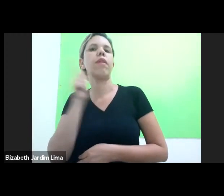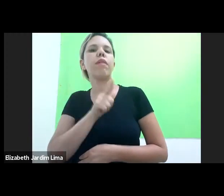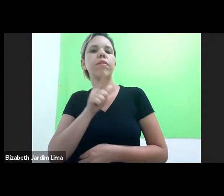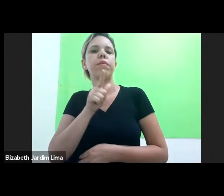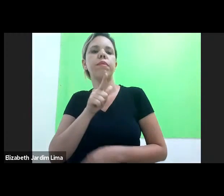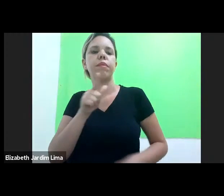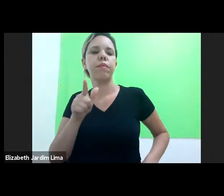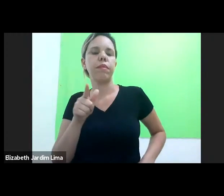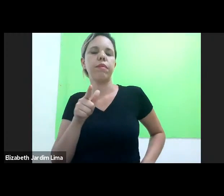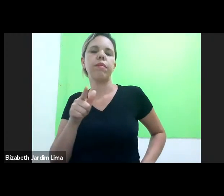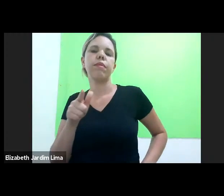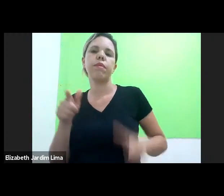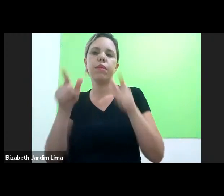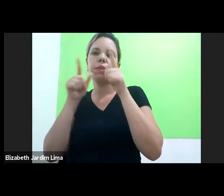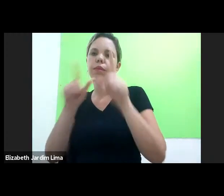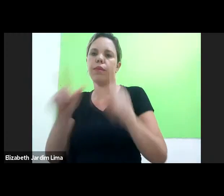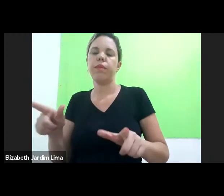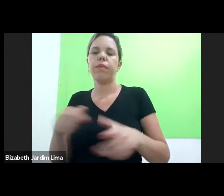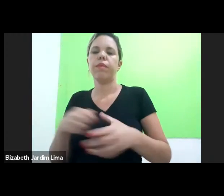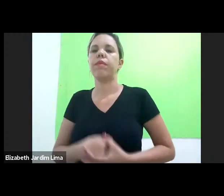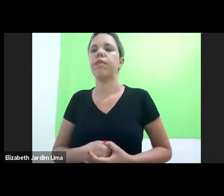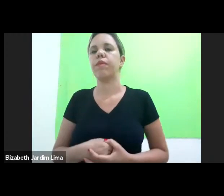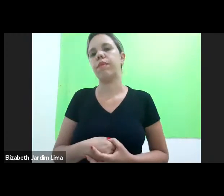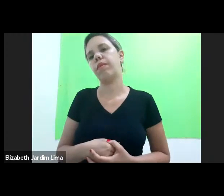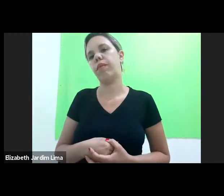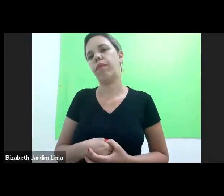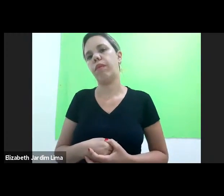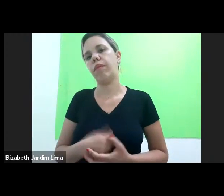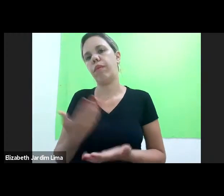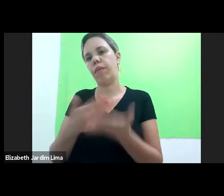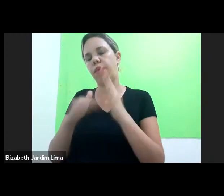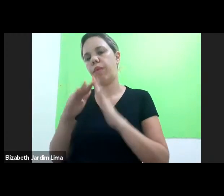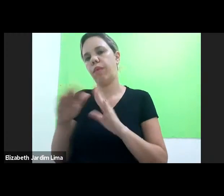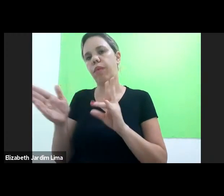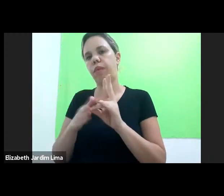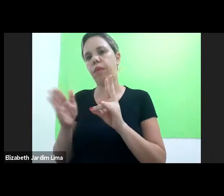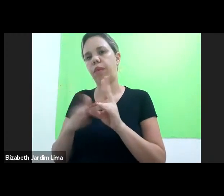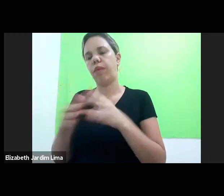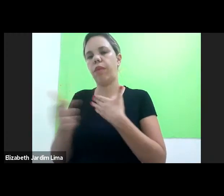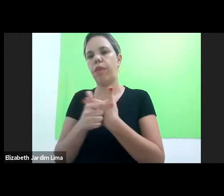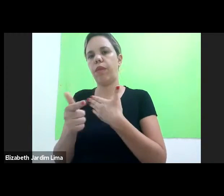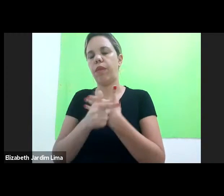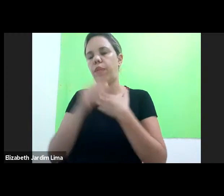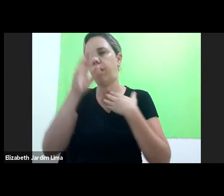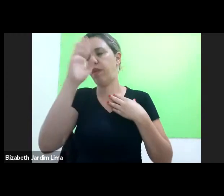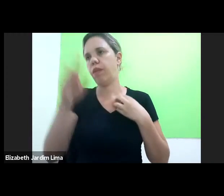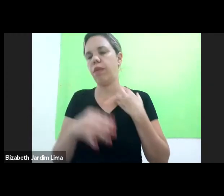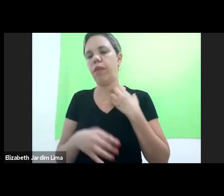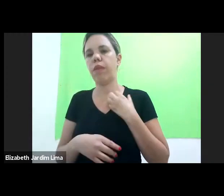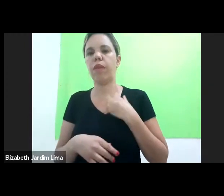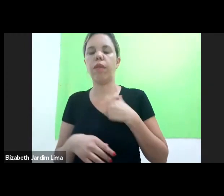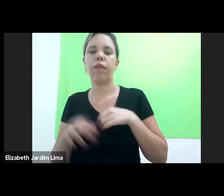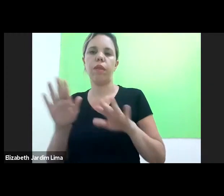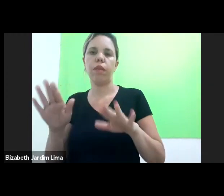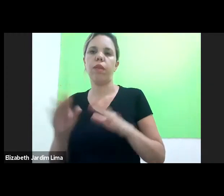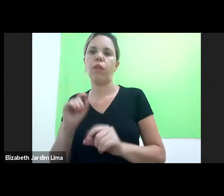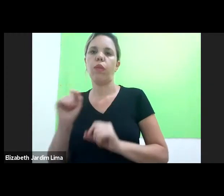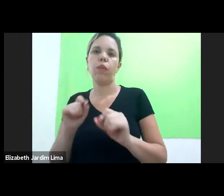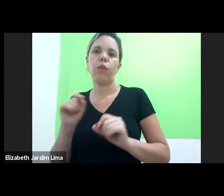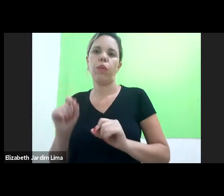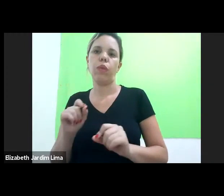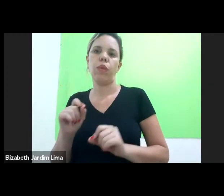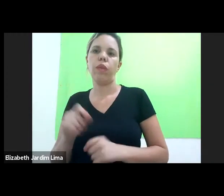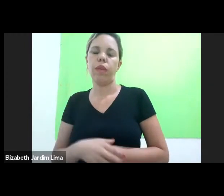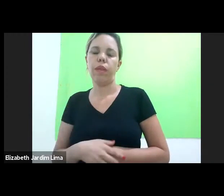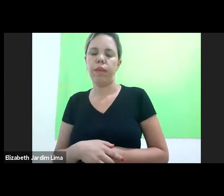revitalizar a nossa língua, né? E a escola indígena cumpre esse papel fundamental. Mas o que